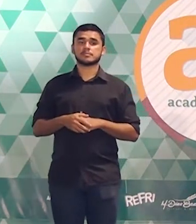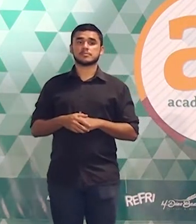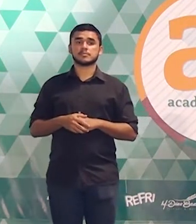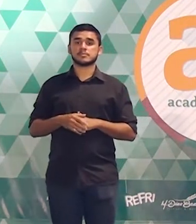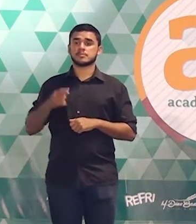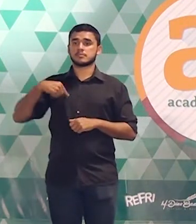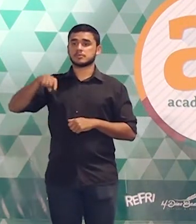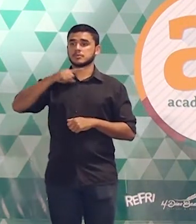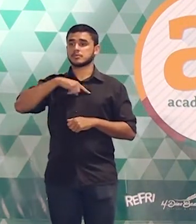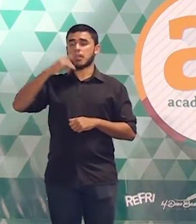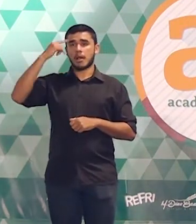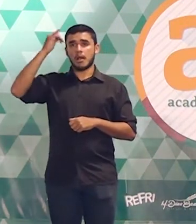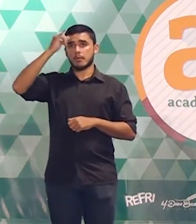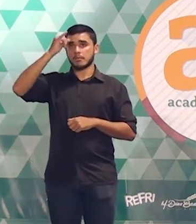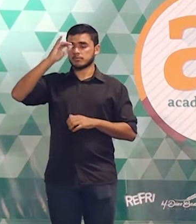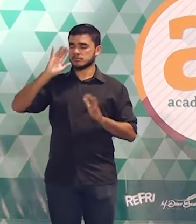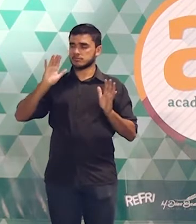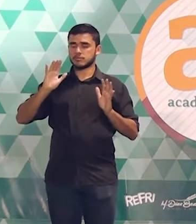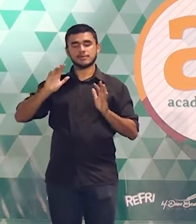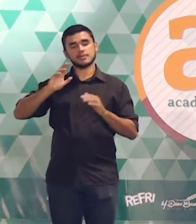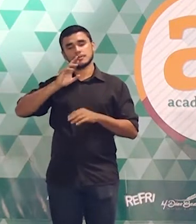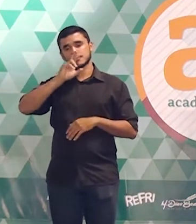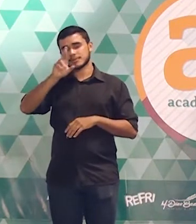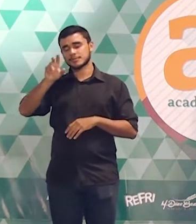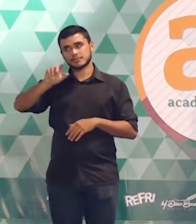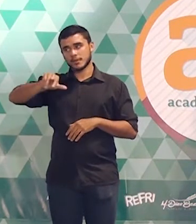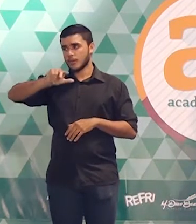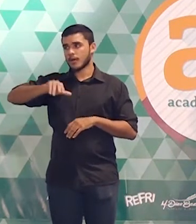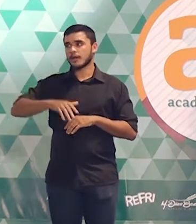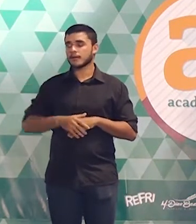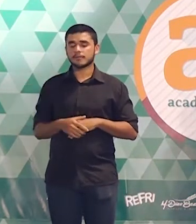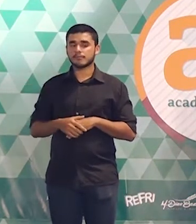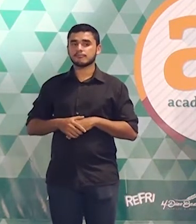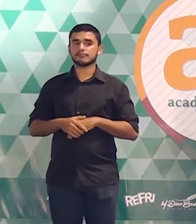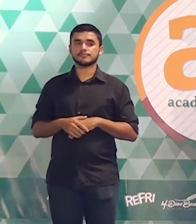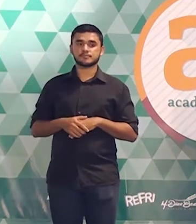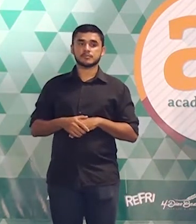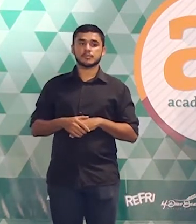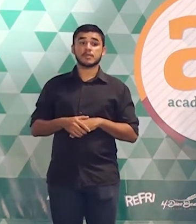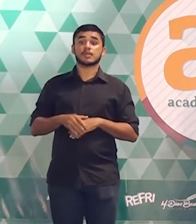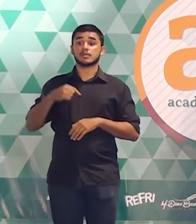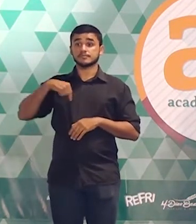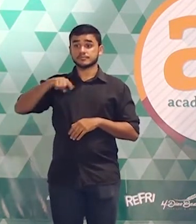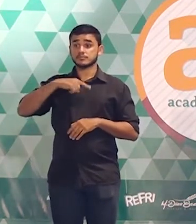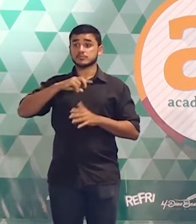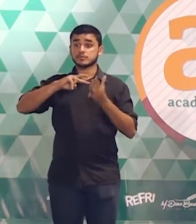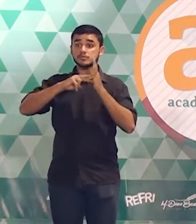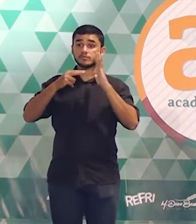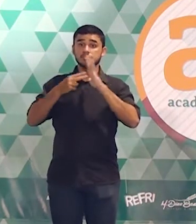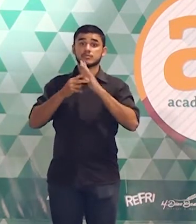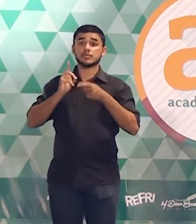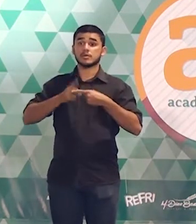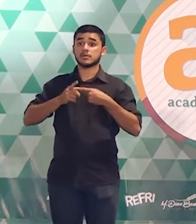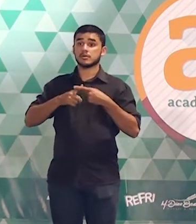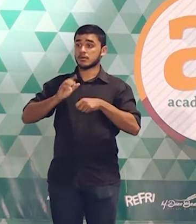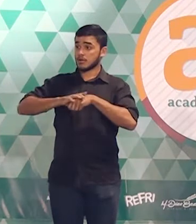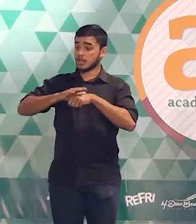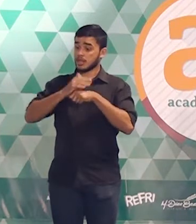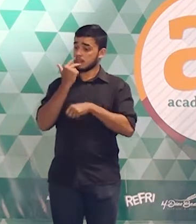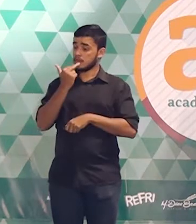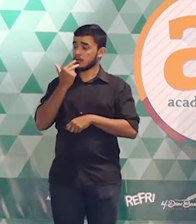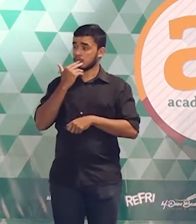nós é besta, professor. É não, filho. É não. Isso significa que nós usamos essa língua do nosso